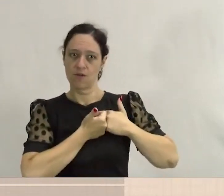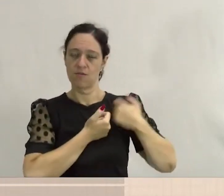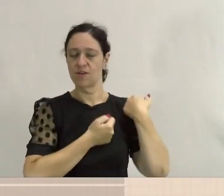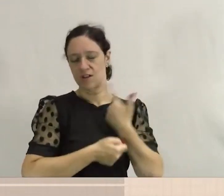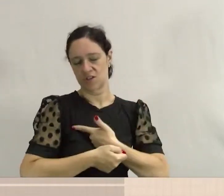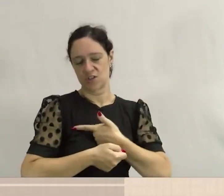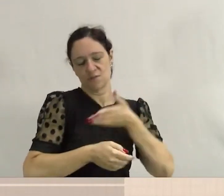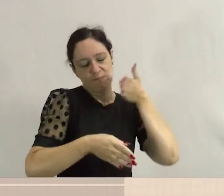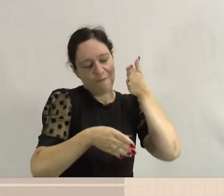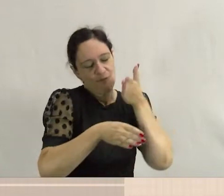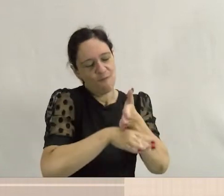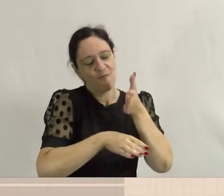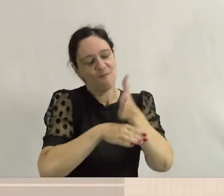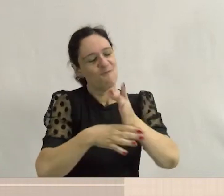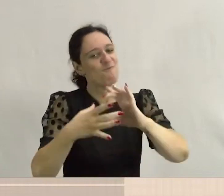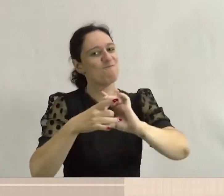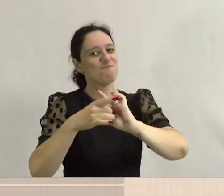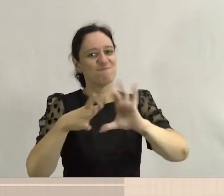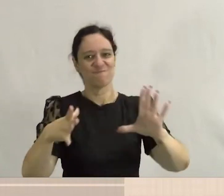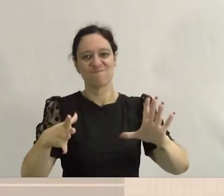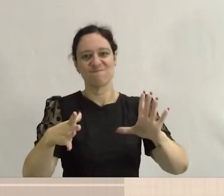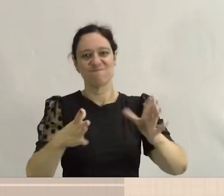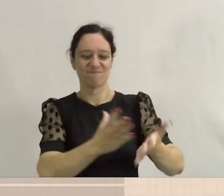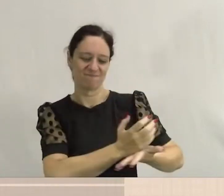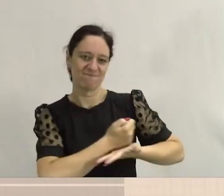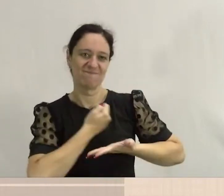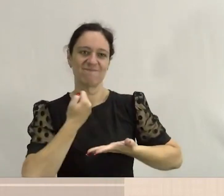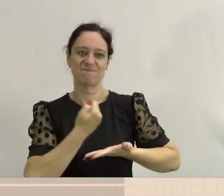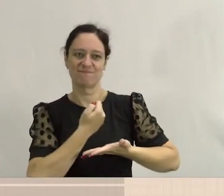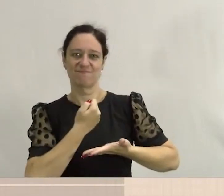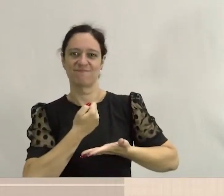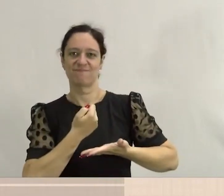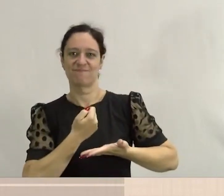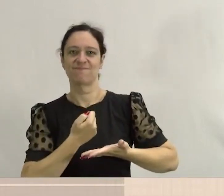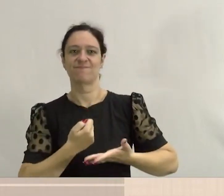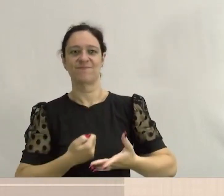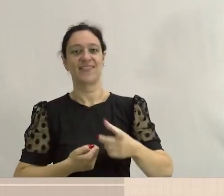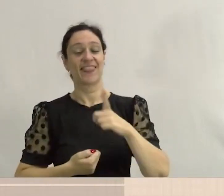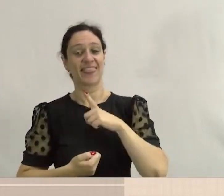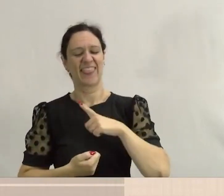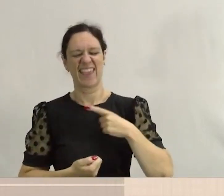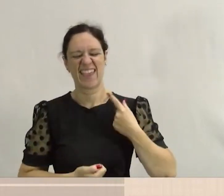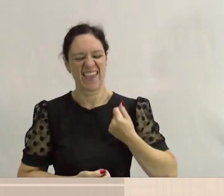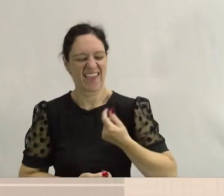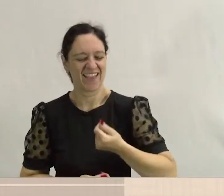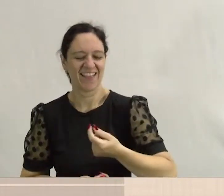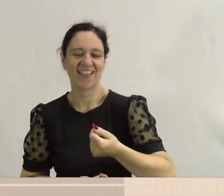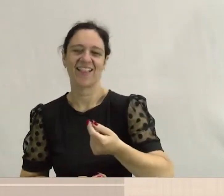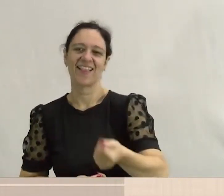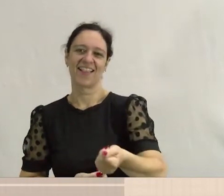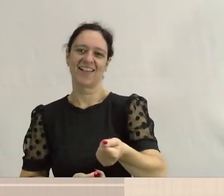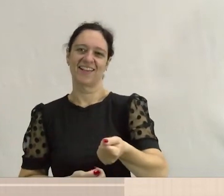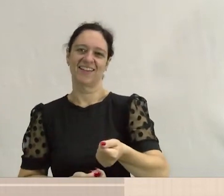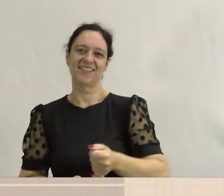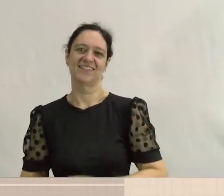obtido eterna redenção. Eterna